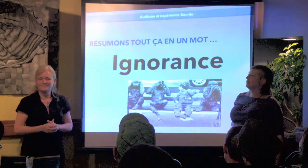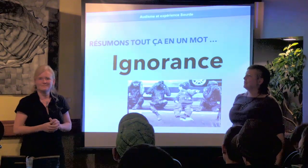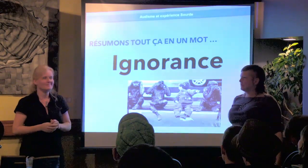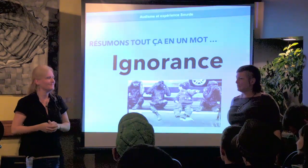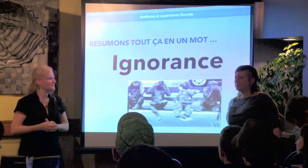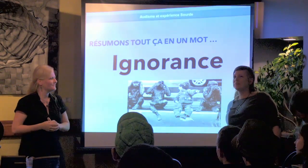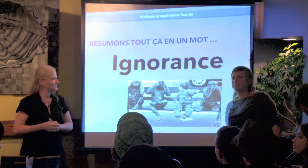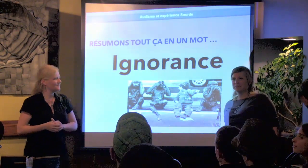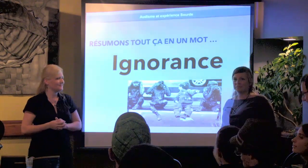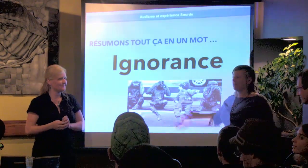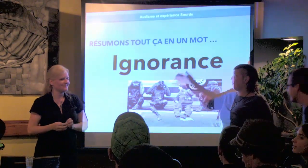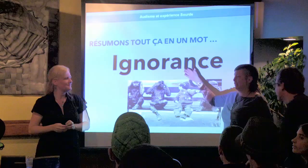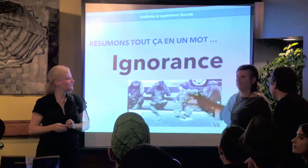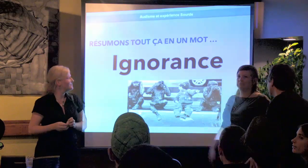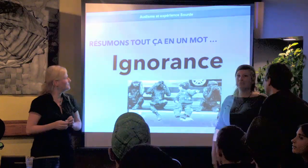Alors,